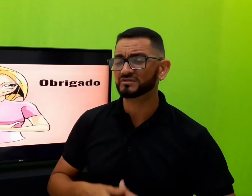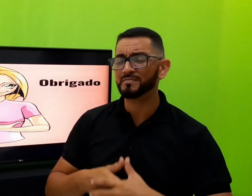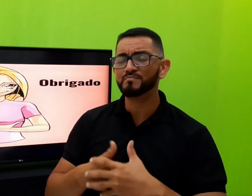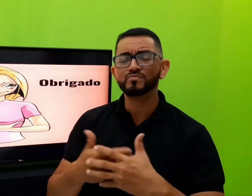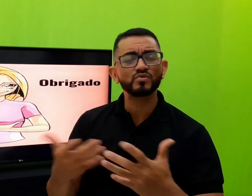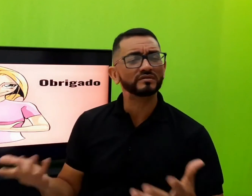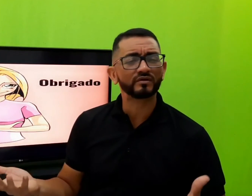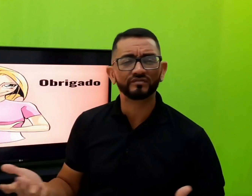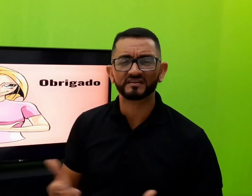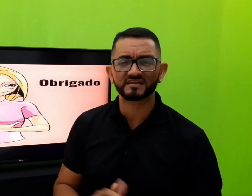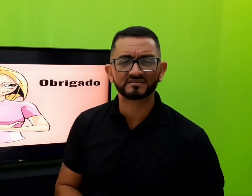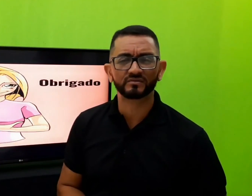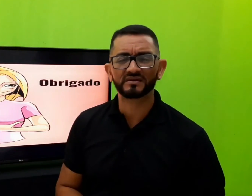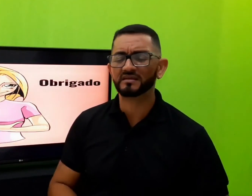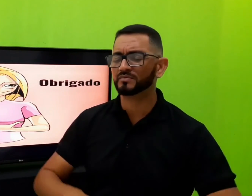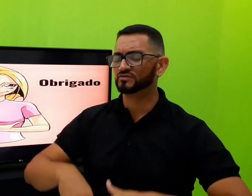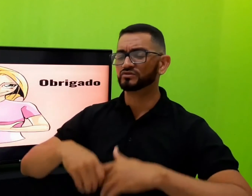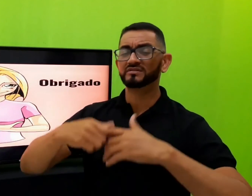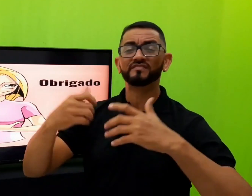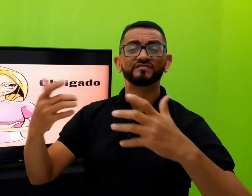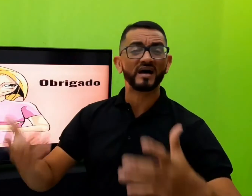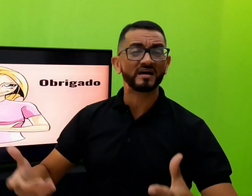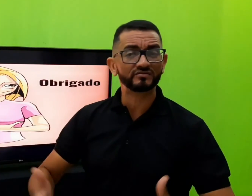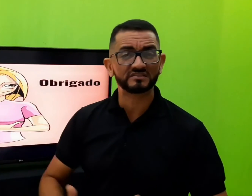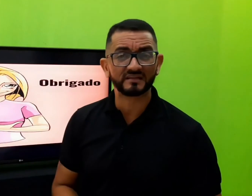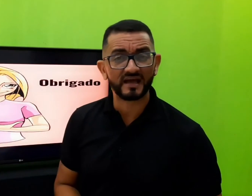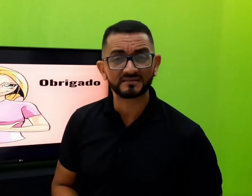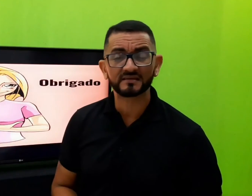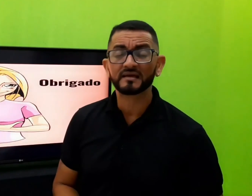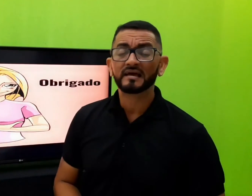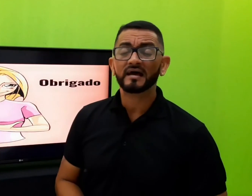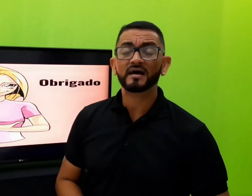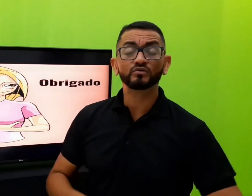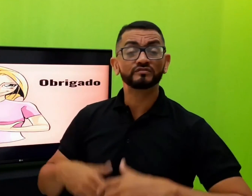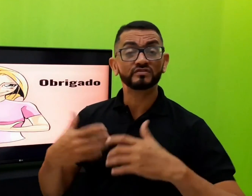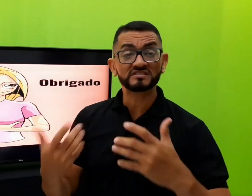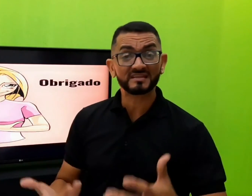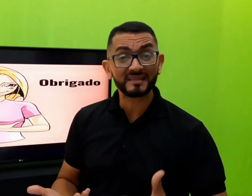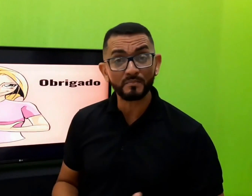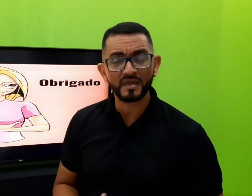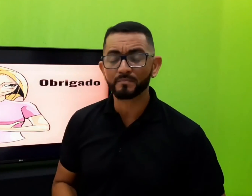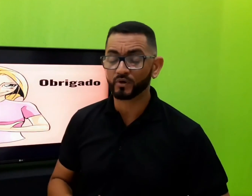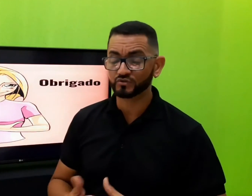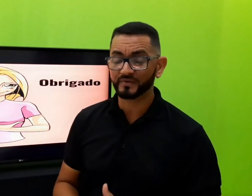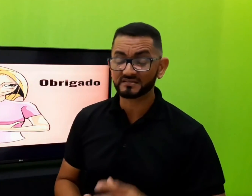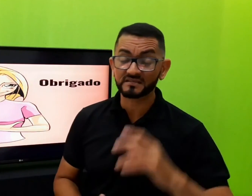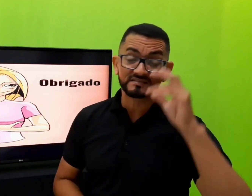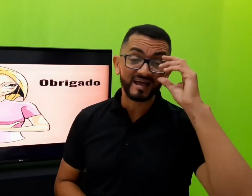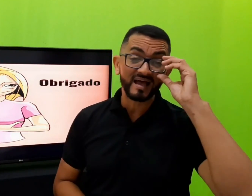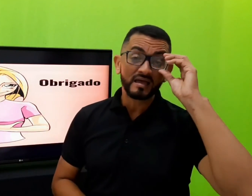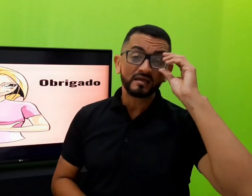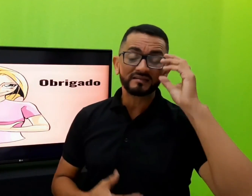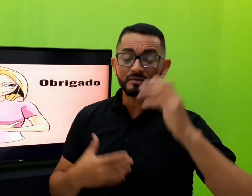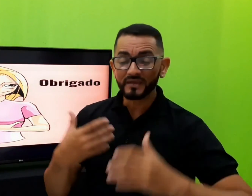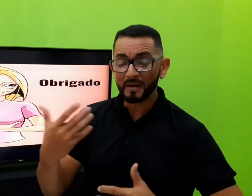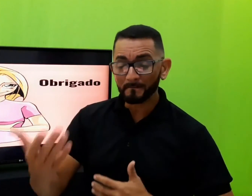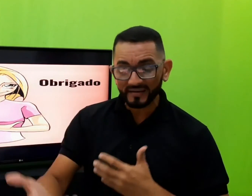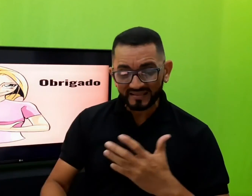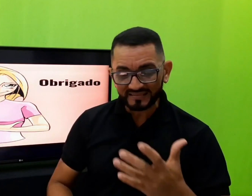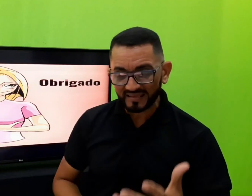tem muita conversação em Libras, onde tem vários sinais, onde você também pode pesquisar e também